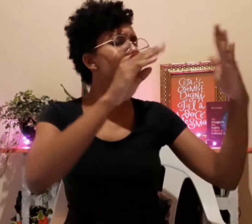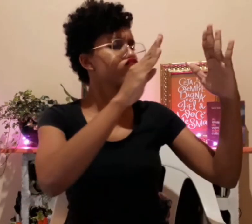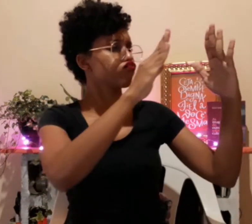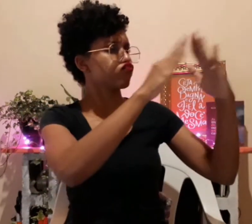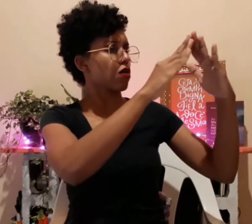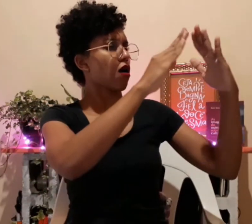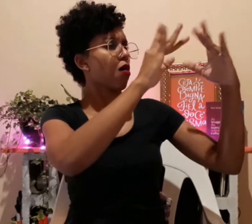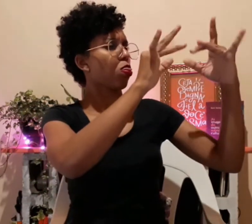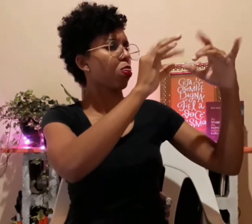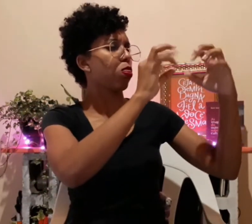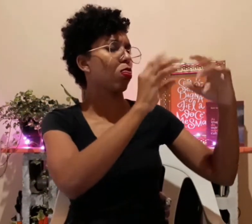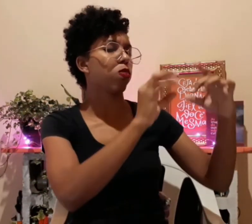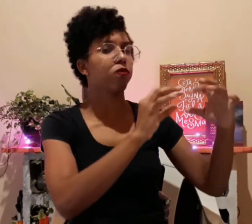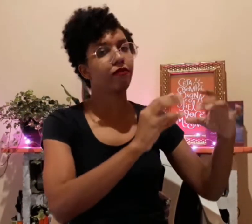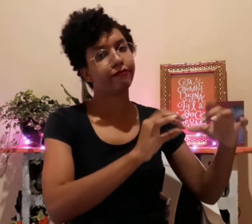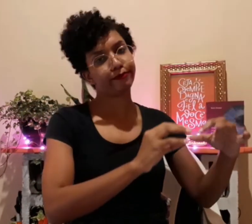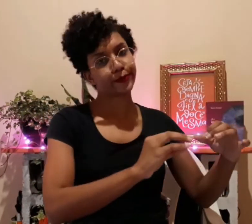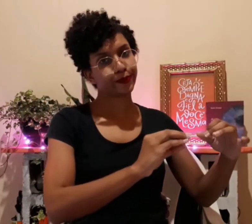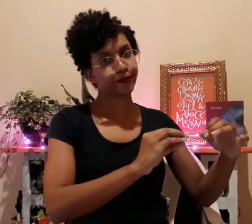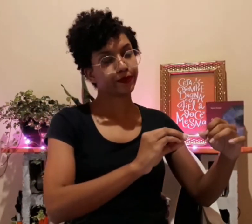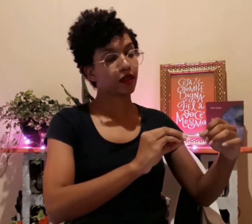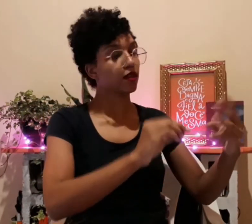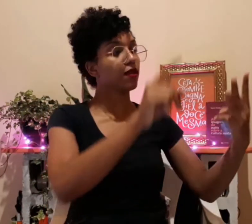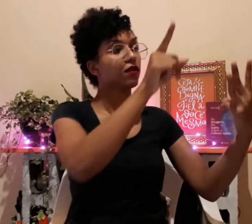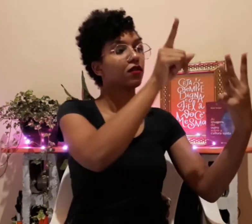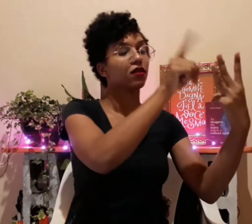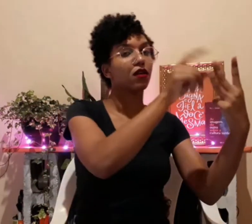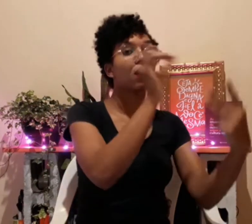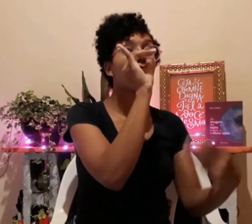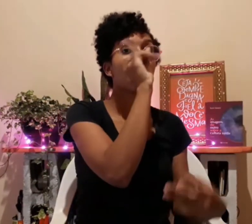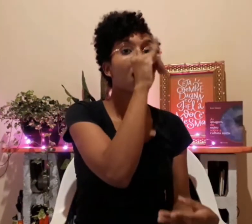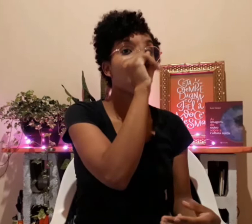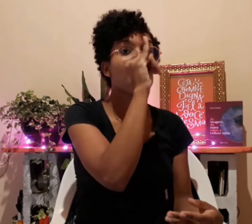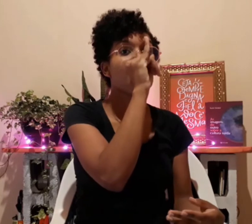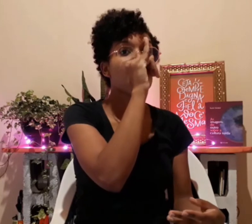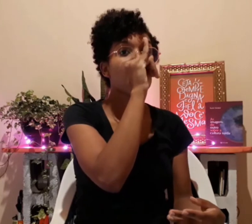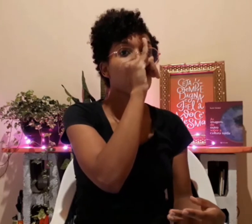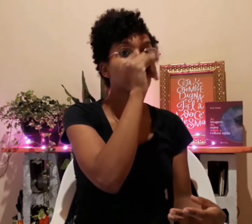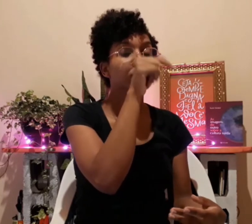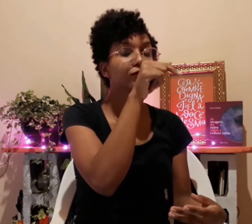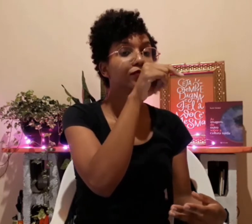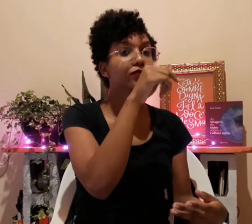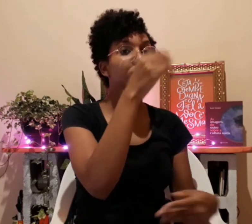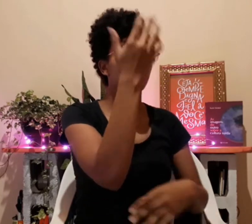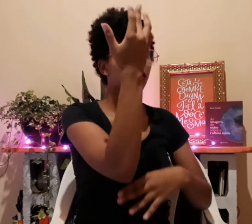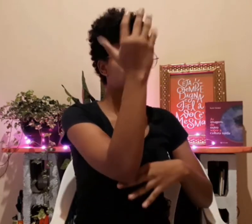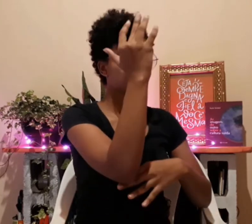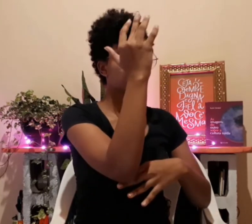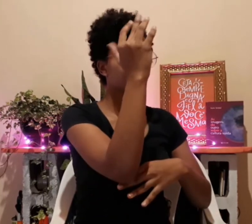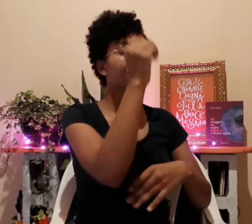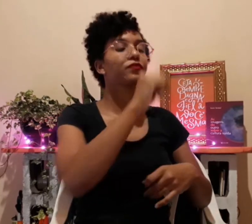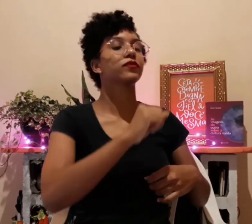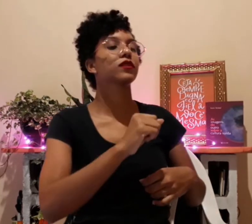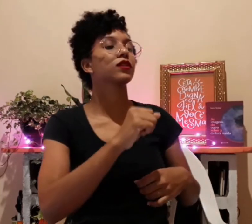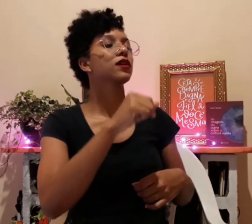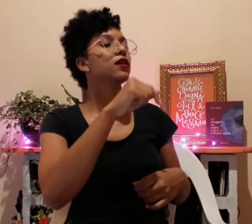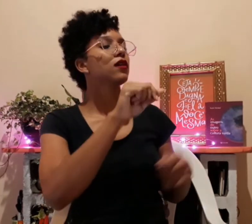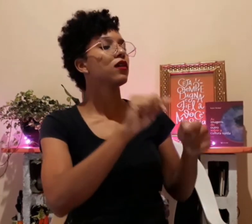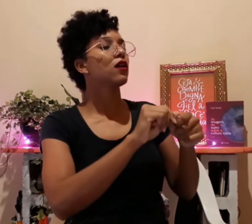primeira casa, porém, ela não fica firme, ela cai. Com o segundo porquinho, a mesma coisa.